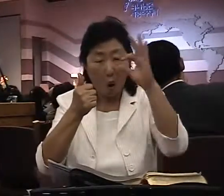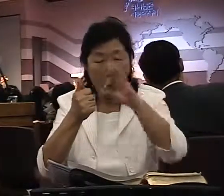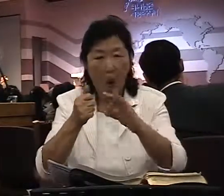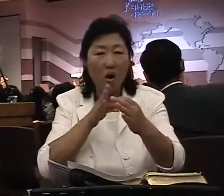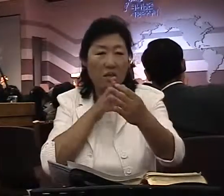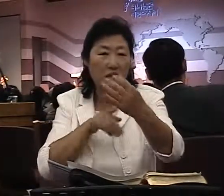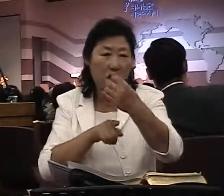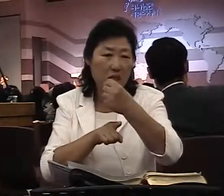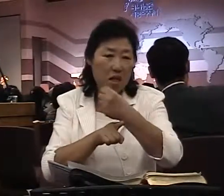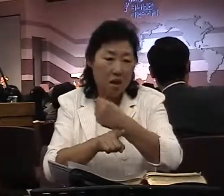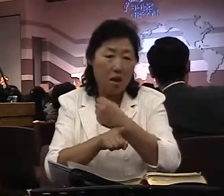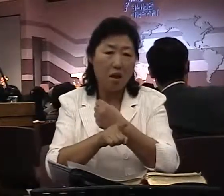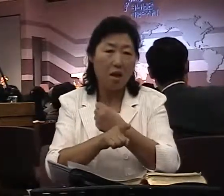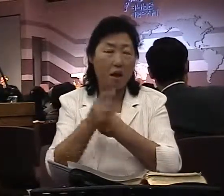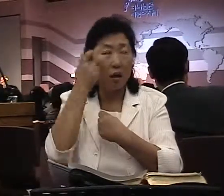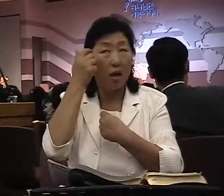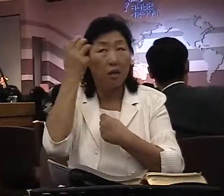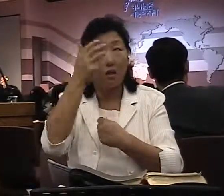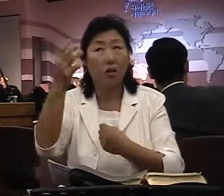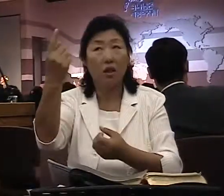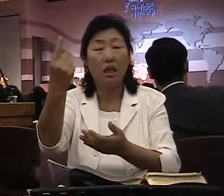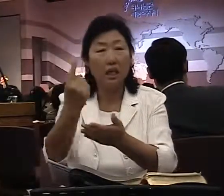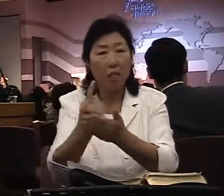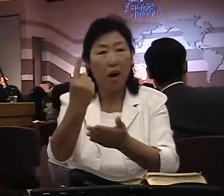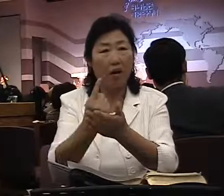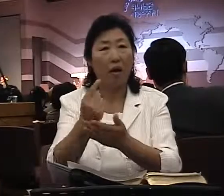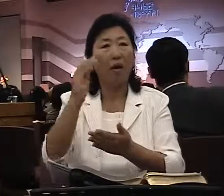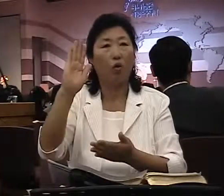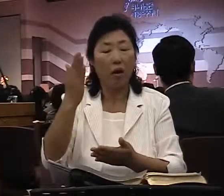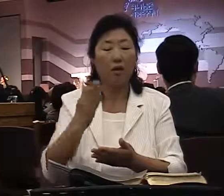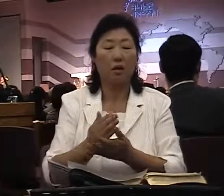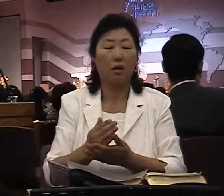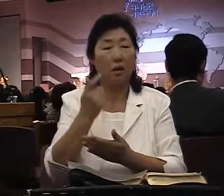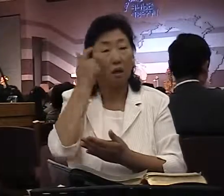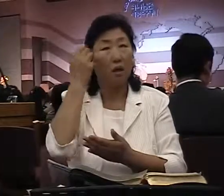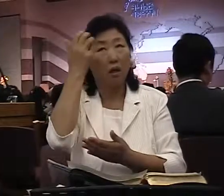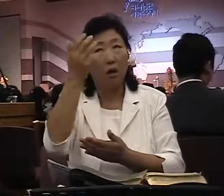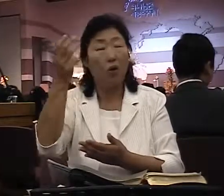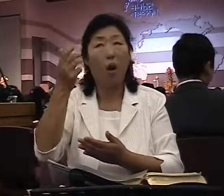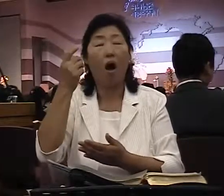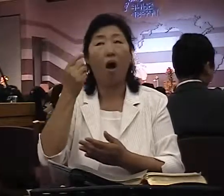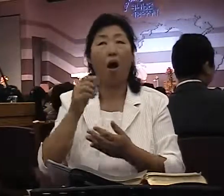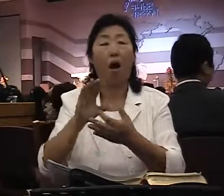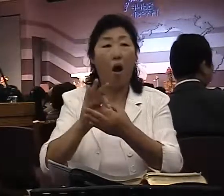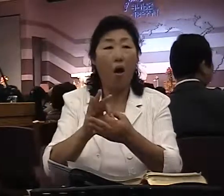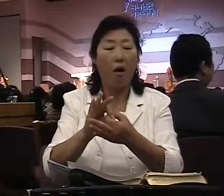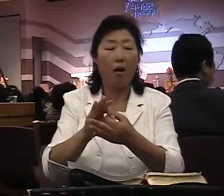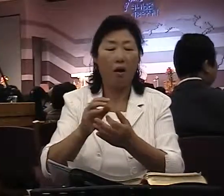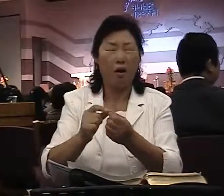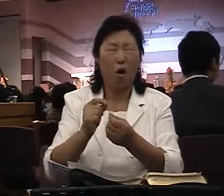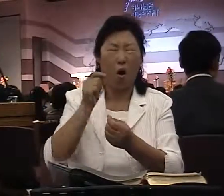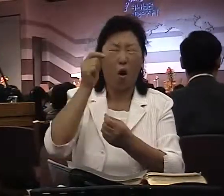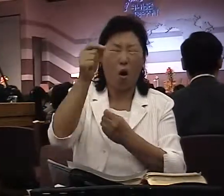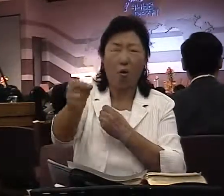너희에게 임하게 될 것이라고, 그 영과 성령과 함께 영원히 살게 될 것이라고 말씀을 해주십니다.